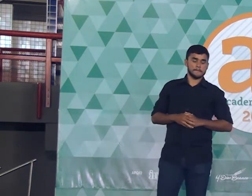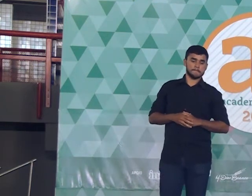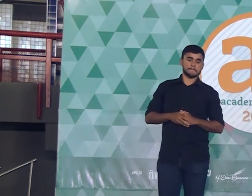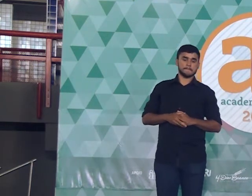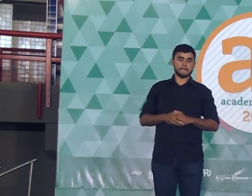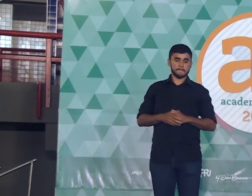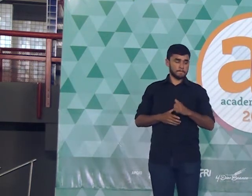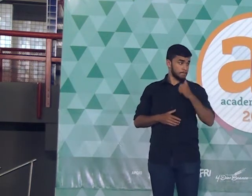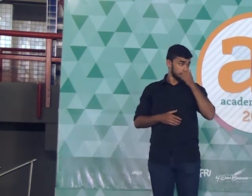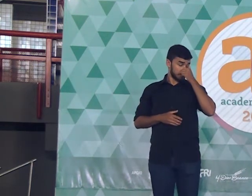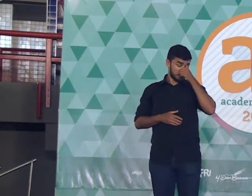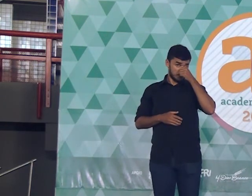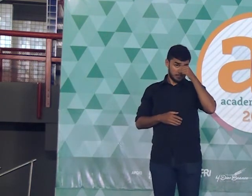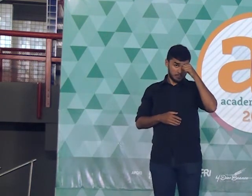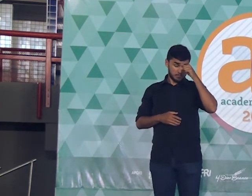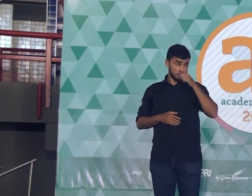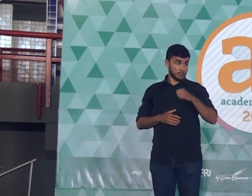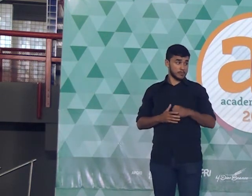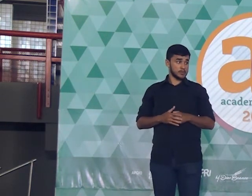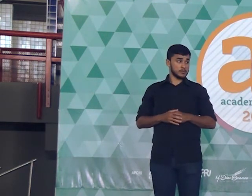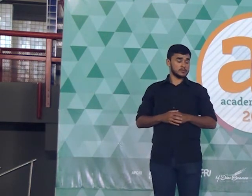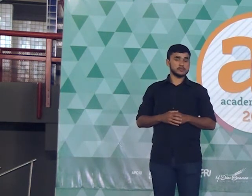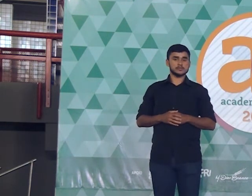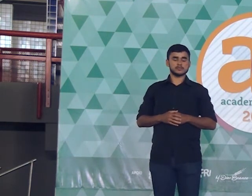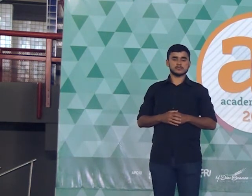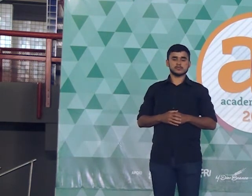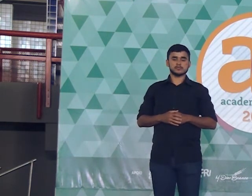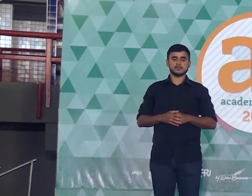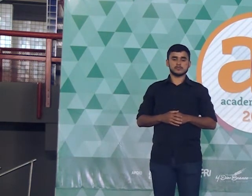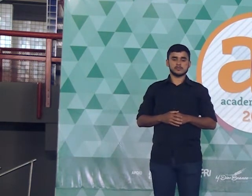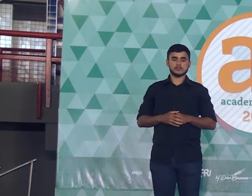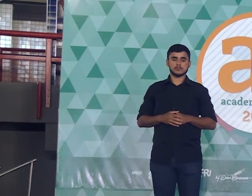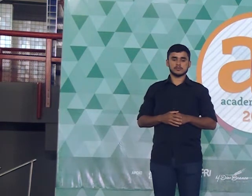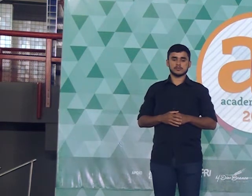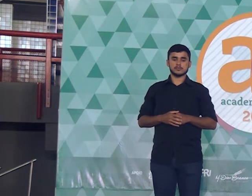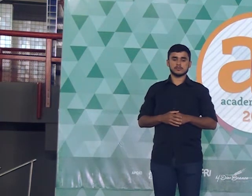Vou te pedir para a gente trabalhar com a segunda questão aqui, por favor.